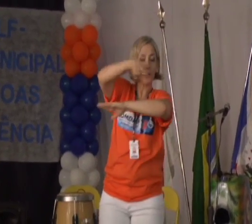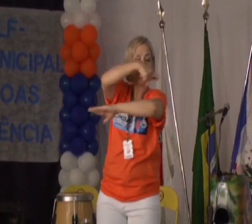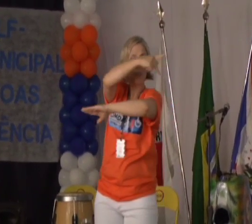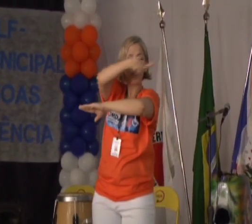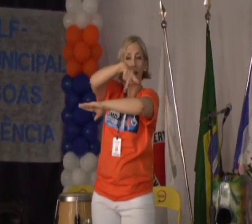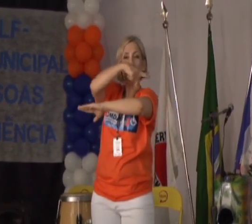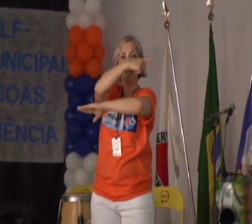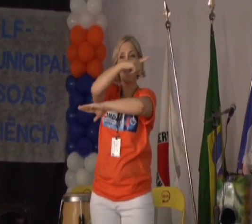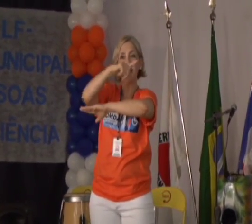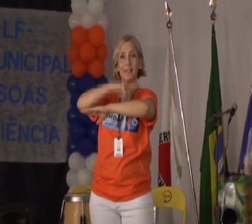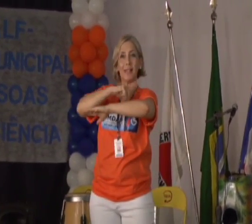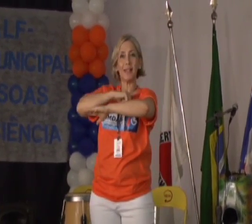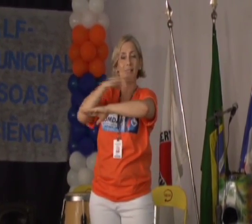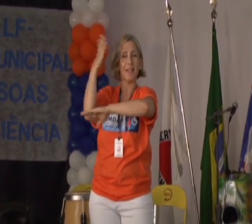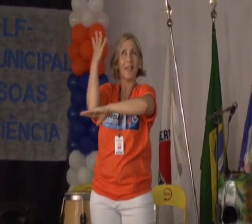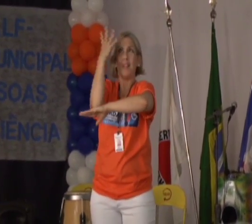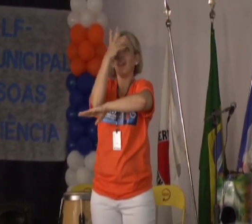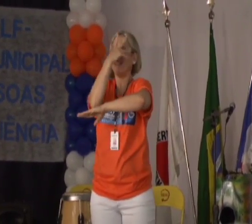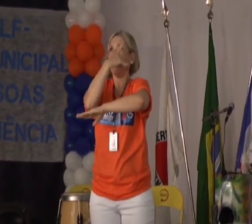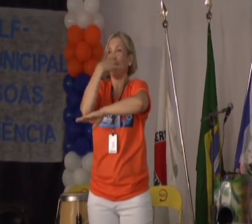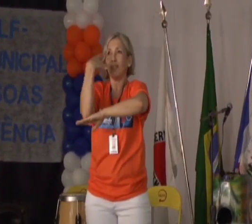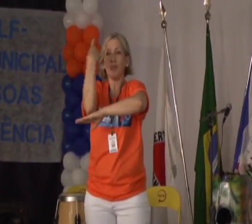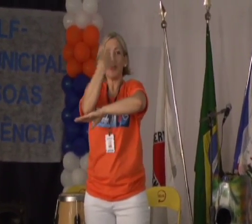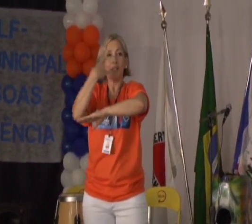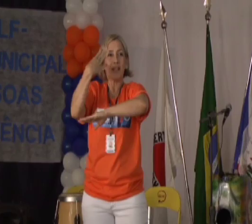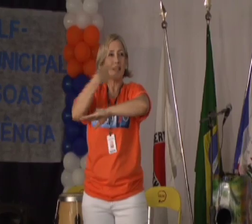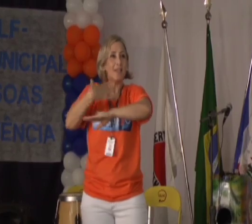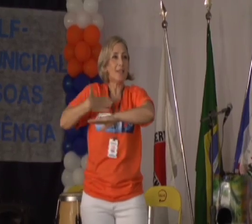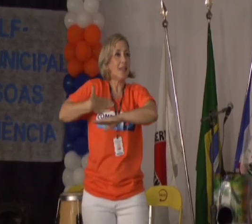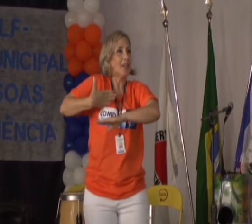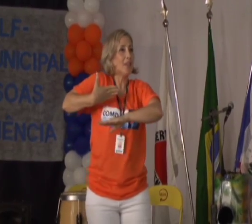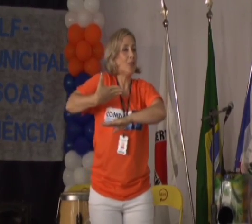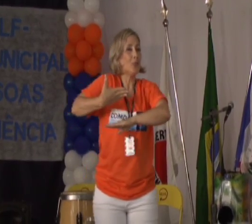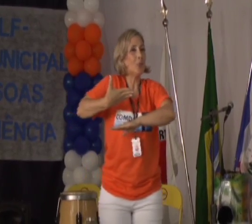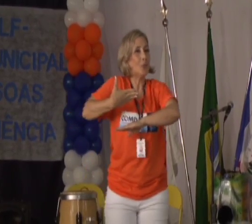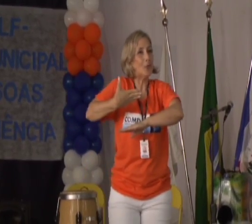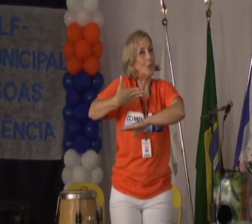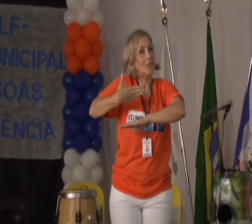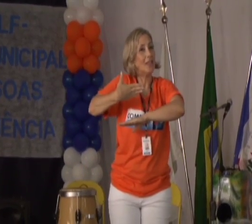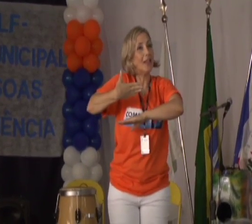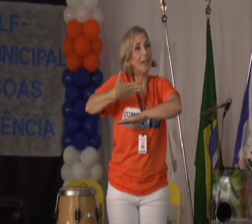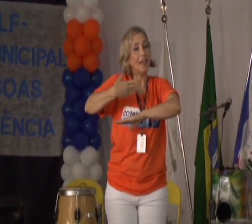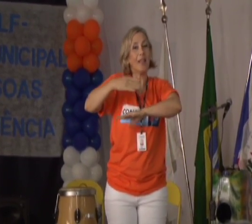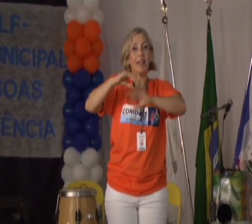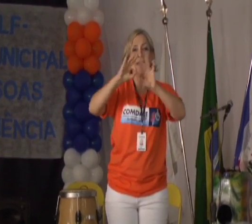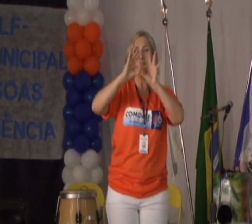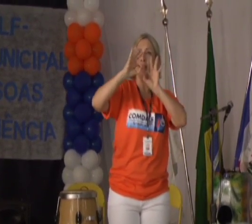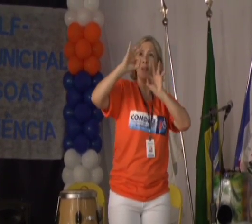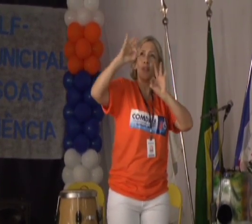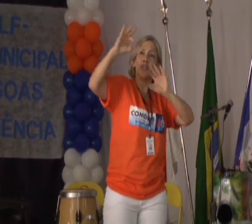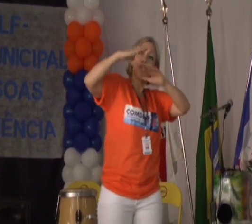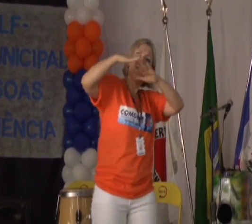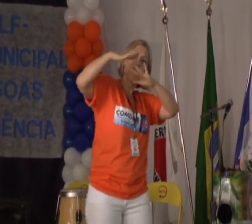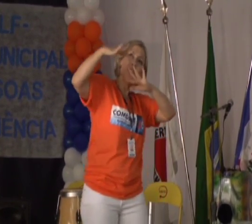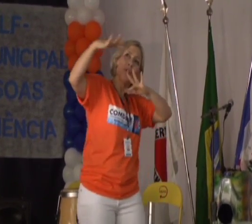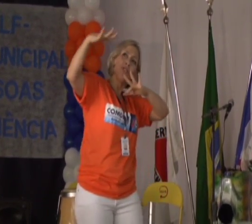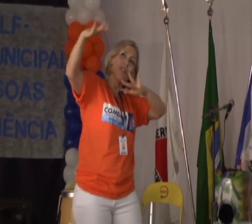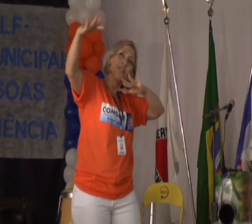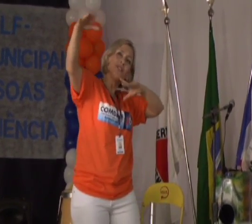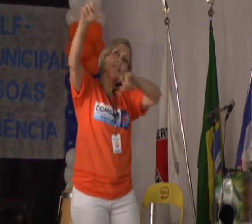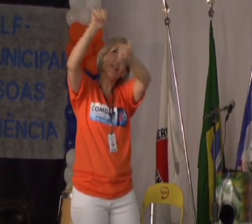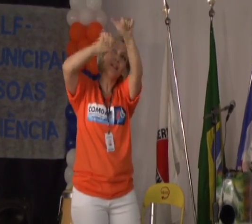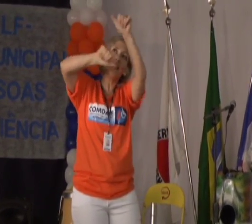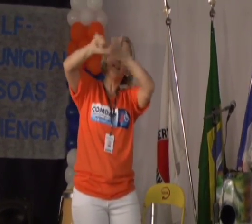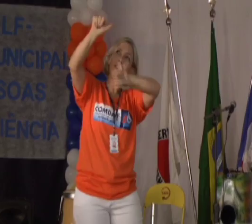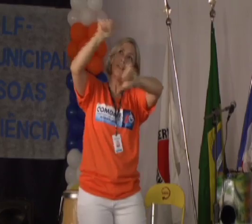e tuas praças têm doce de seduzir. Meu dono que